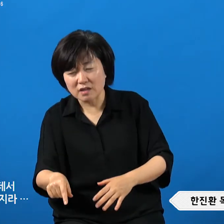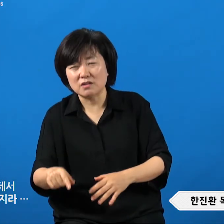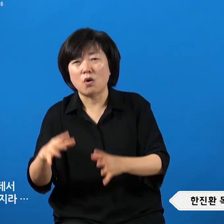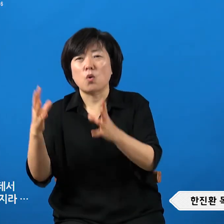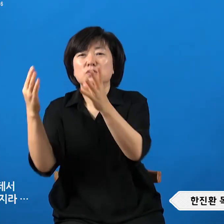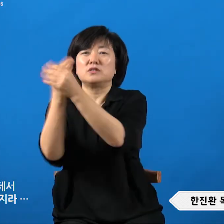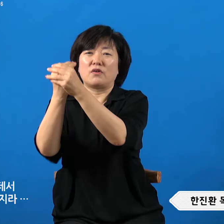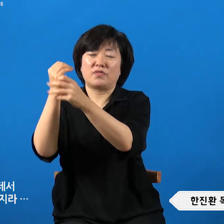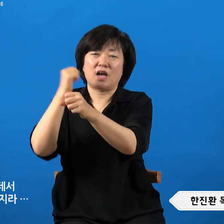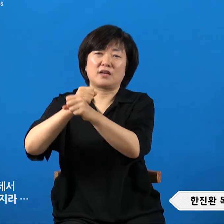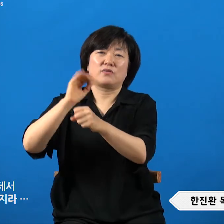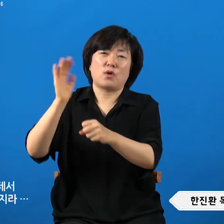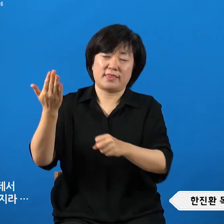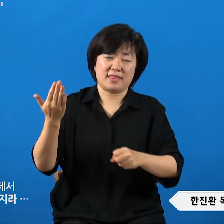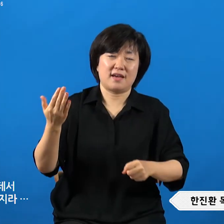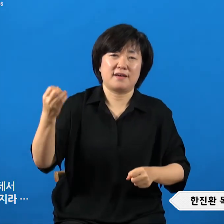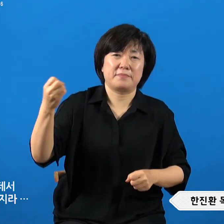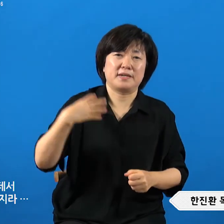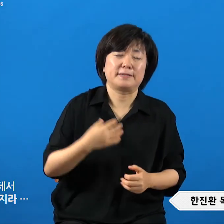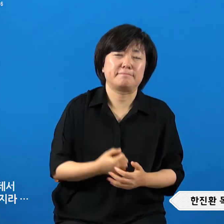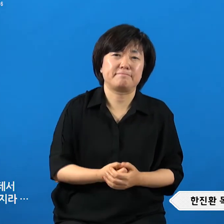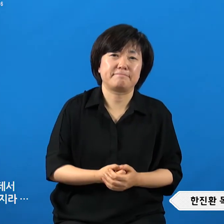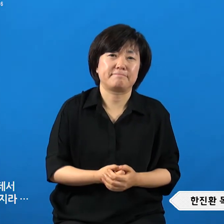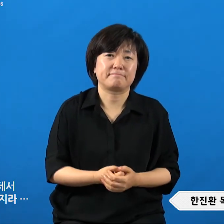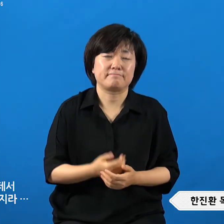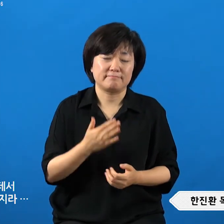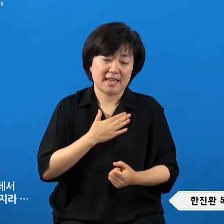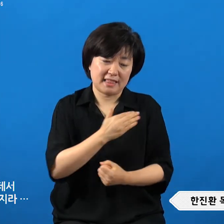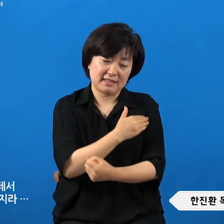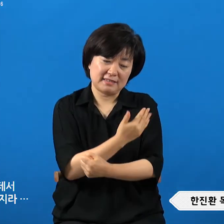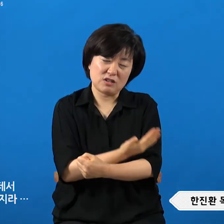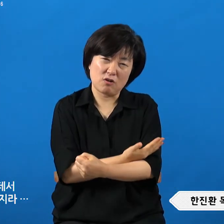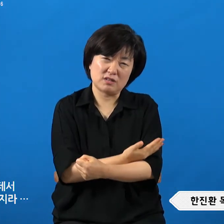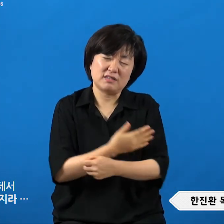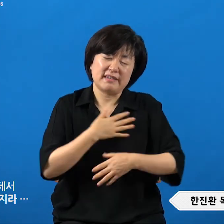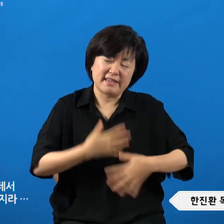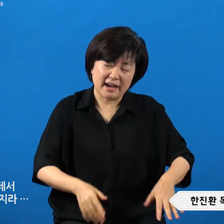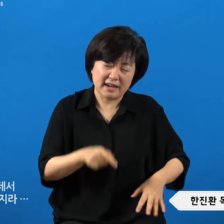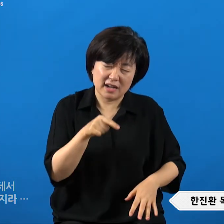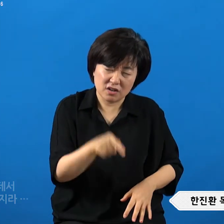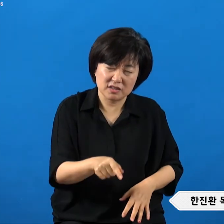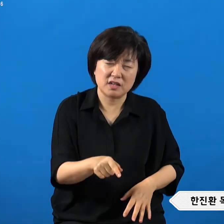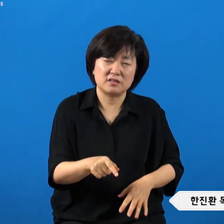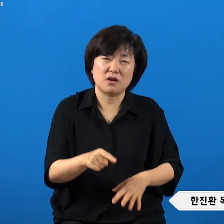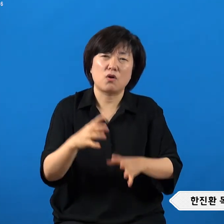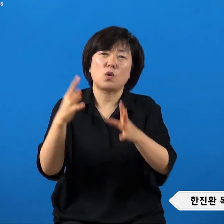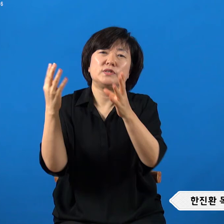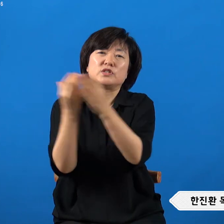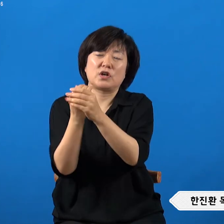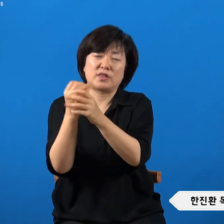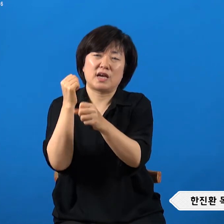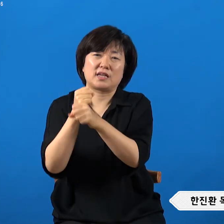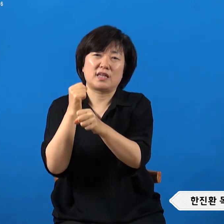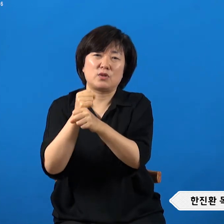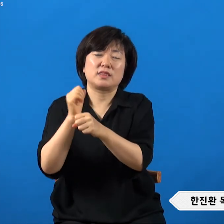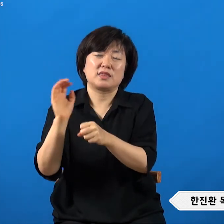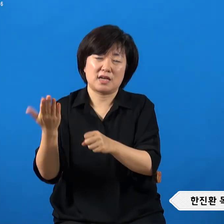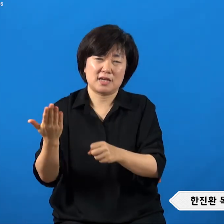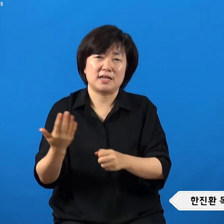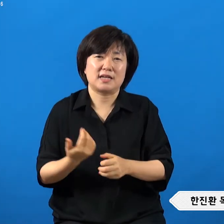데서 온전하여짐이라 하신지라. 내 능력은 약한 데서 온전해지는